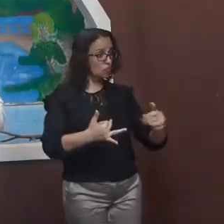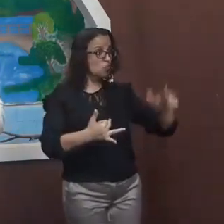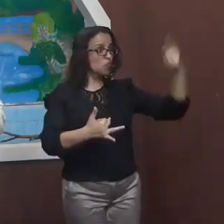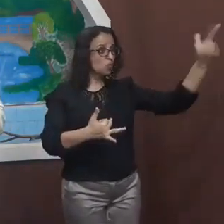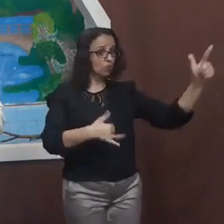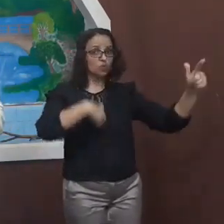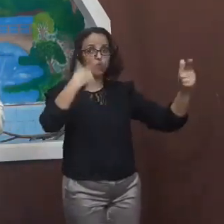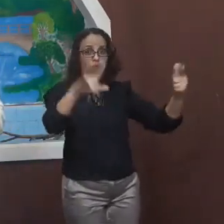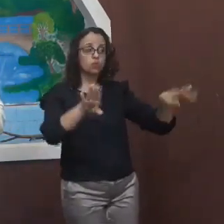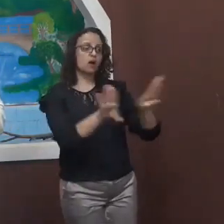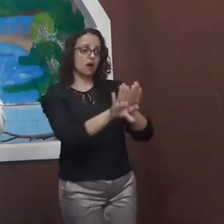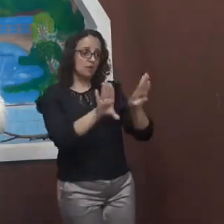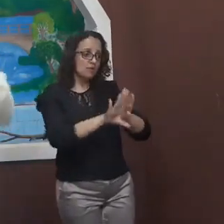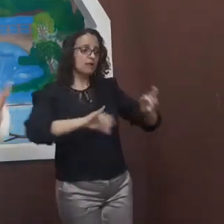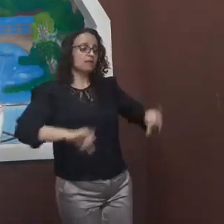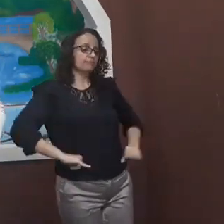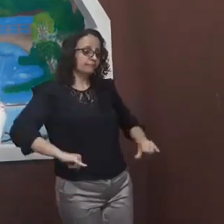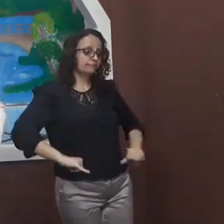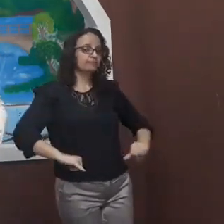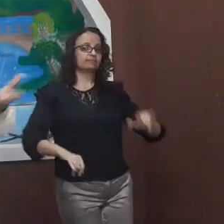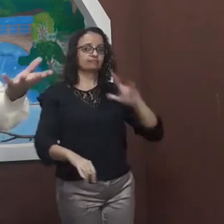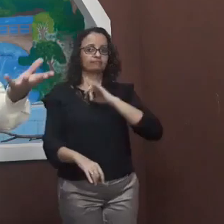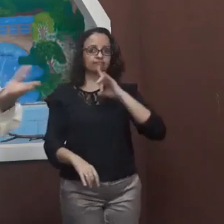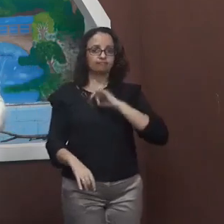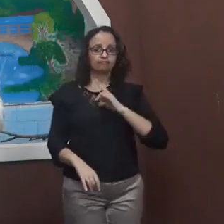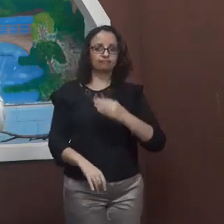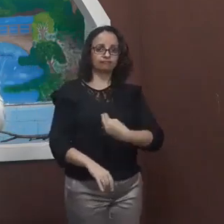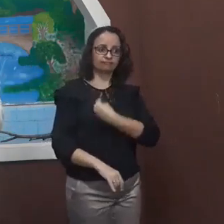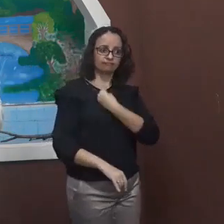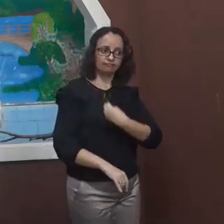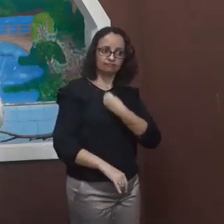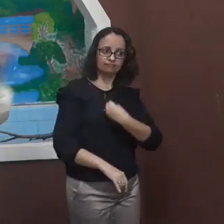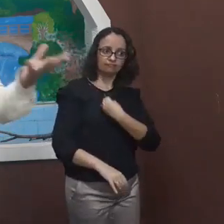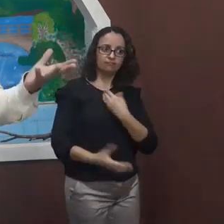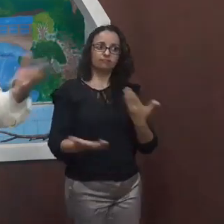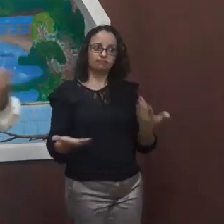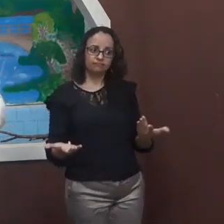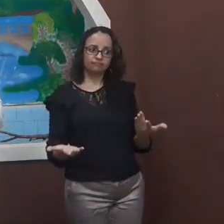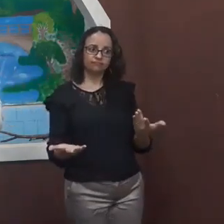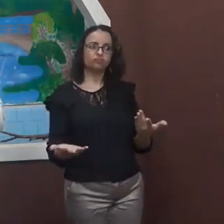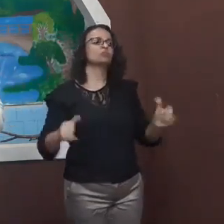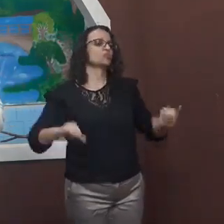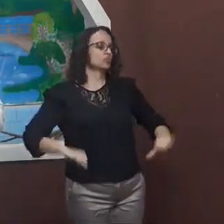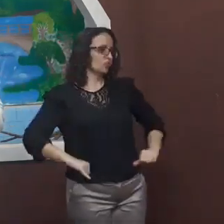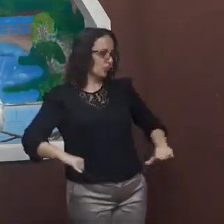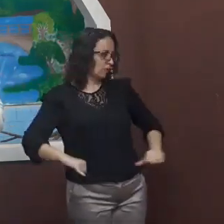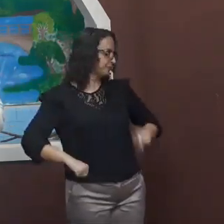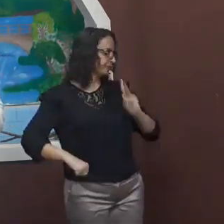sofrem. E viver, como diz Spinoza, é sofrer.